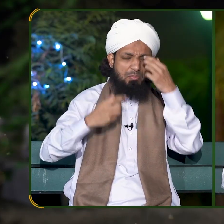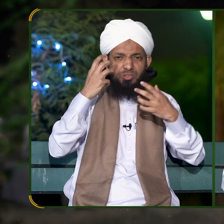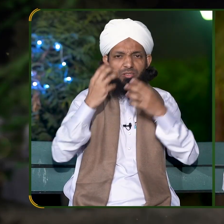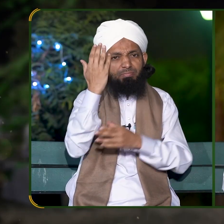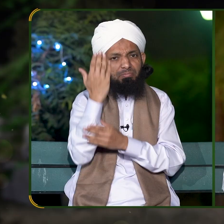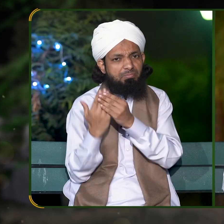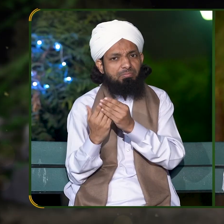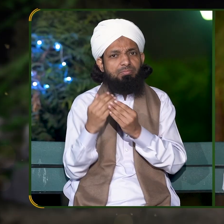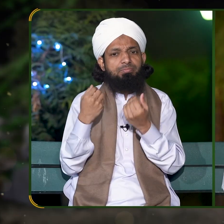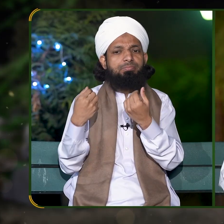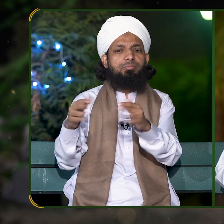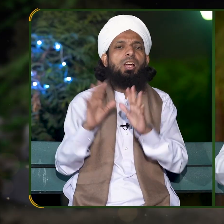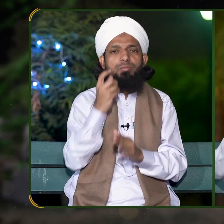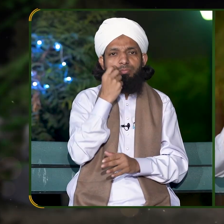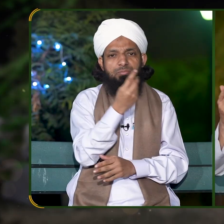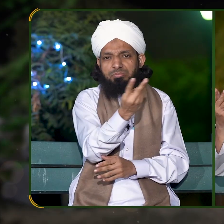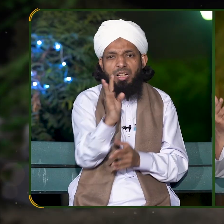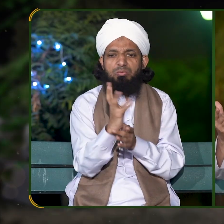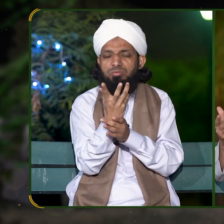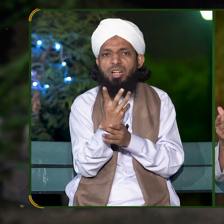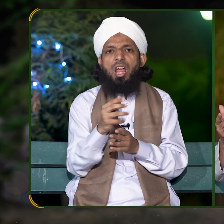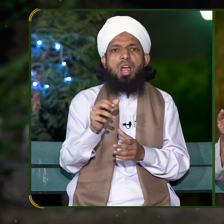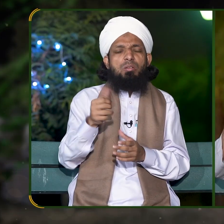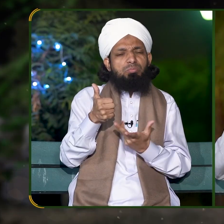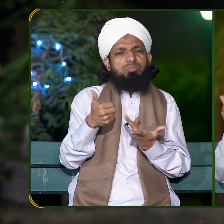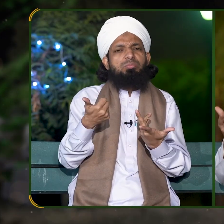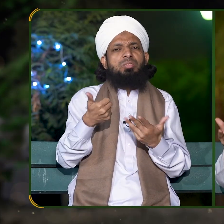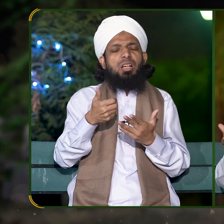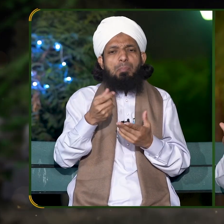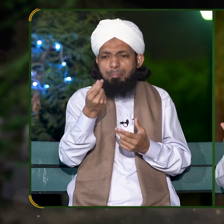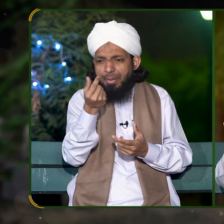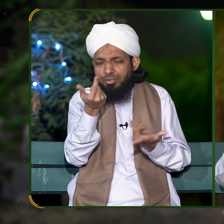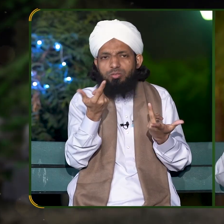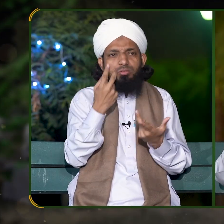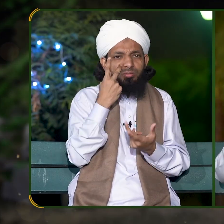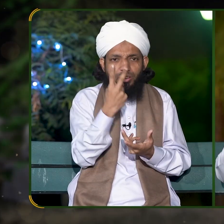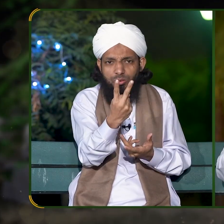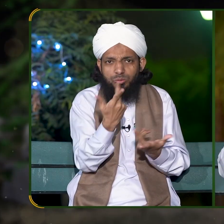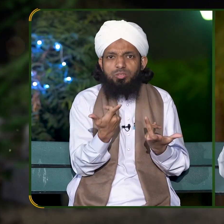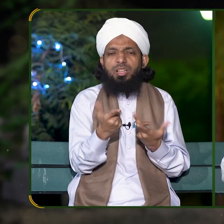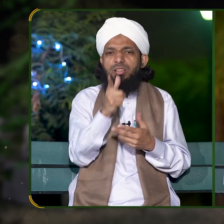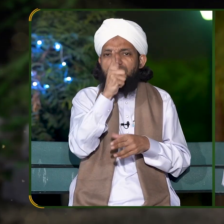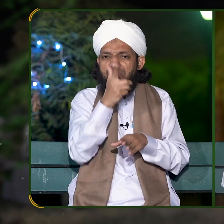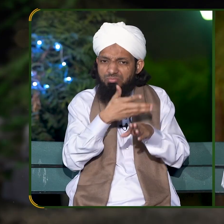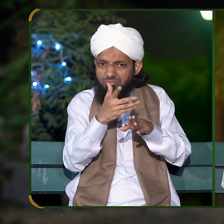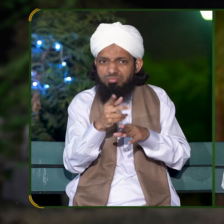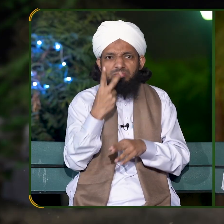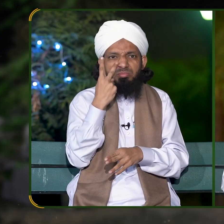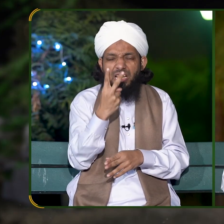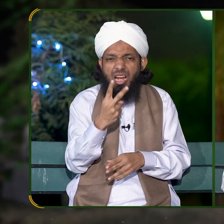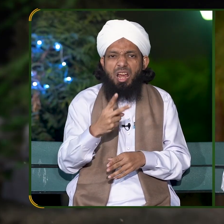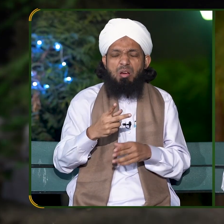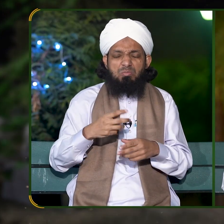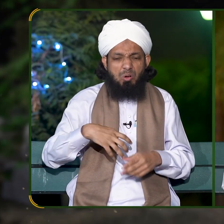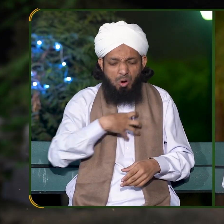سارے آپ نے لوگ دیکھے ہوں گے جو بڑے کر و فر والے ہوں گے، مالدار بھی دیکھے ہوں گے، تکبر کرنے والے، غرور کرنے